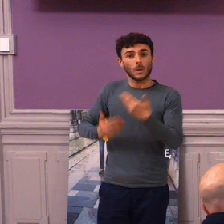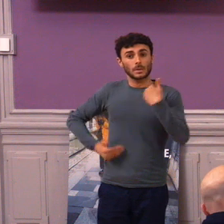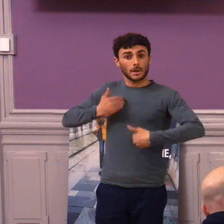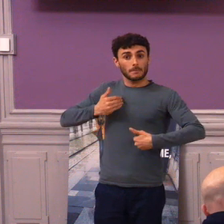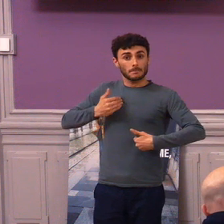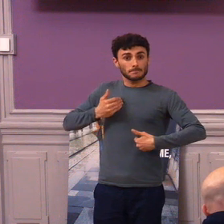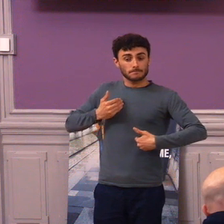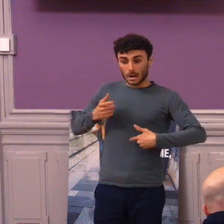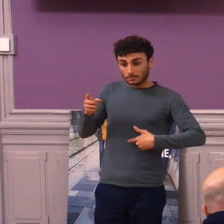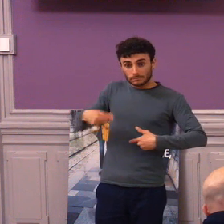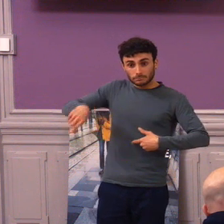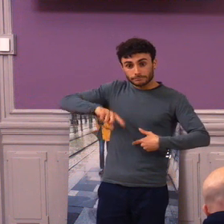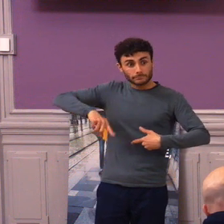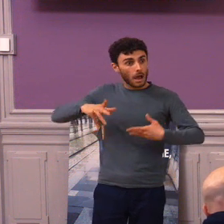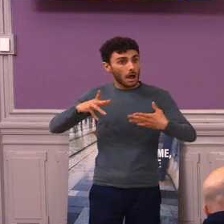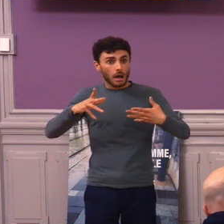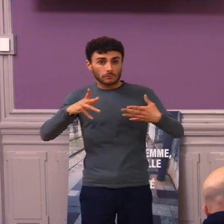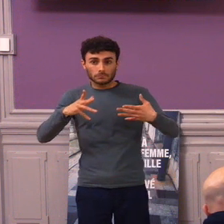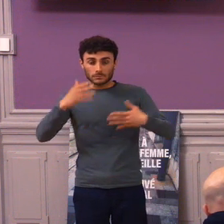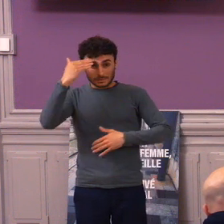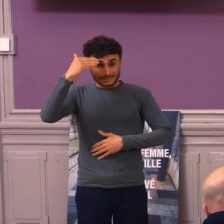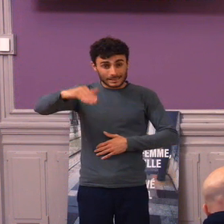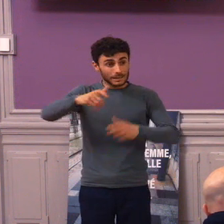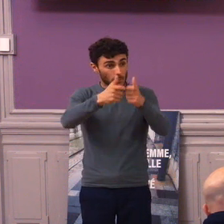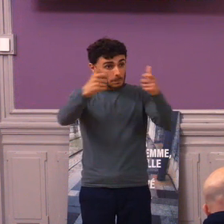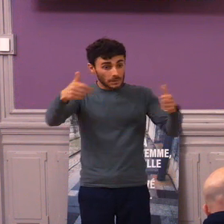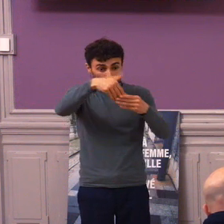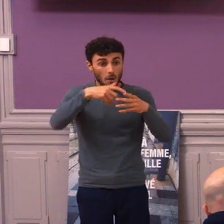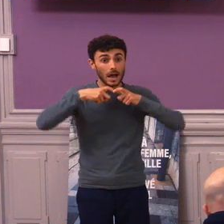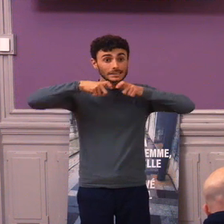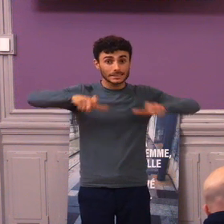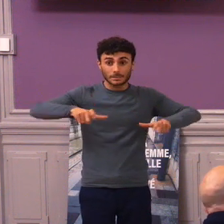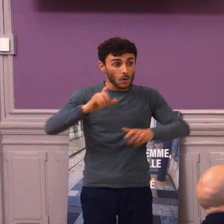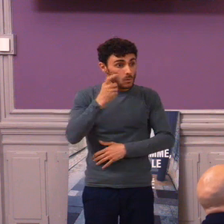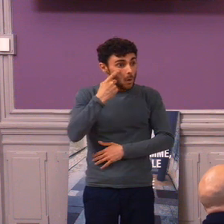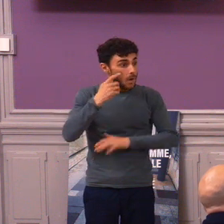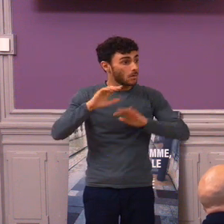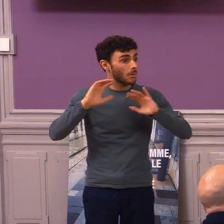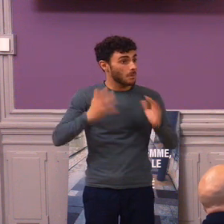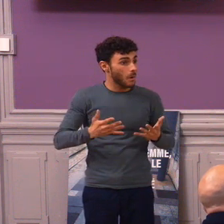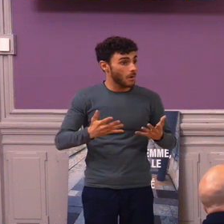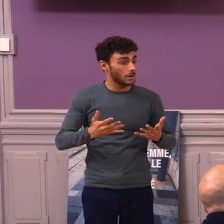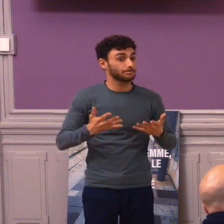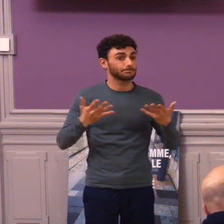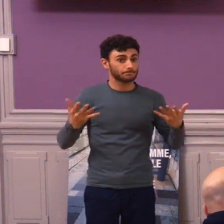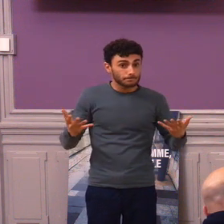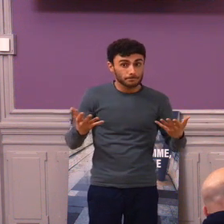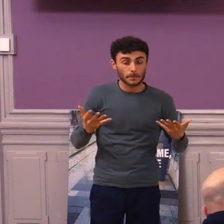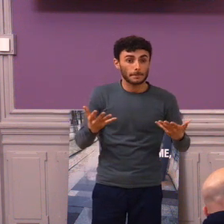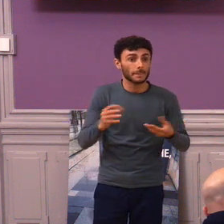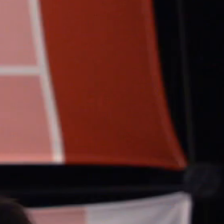qu'il y a des structures qui sont adaptées pour elle et bien je vous dis puisque il n'y a pas de facile à lire et à comprendre